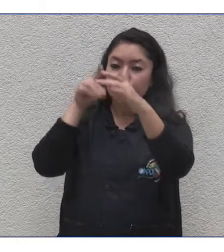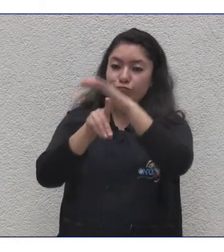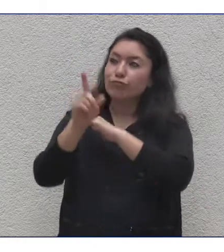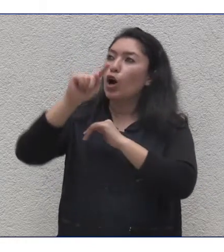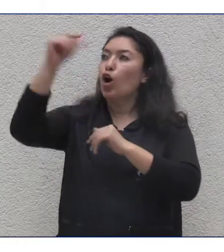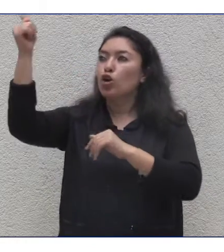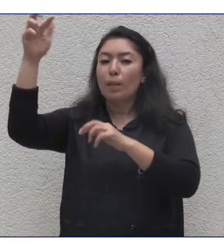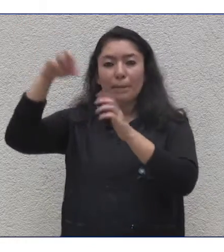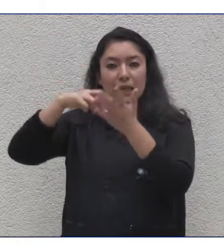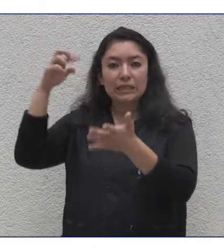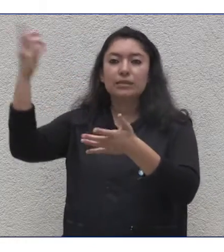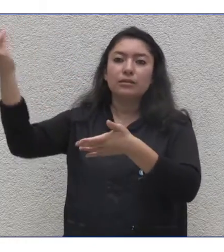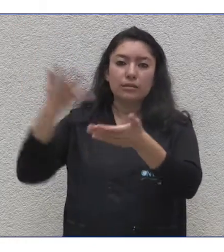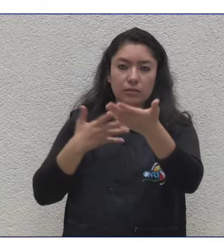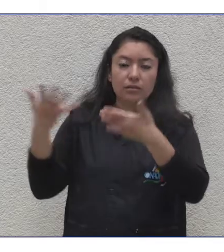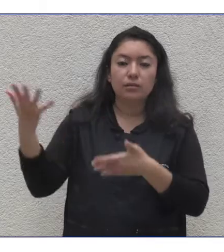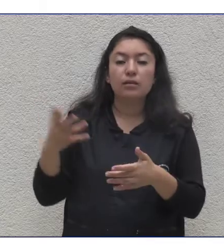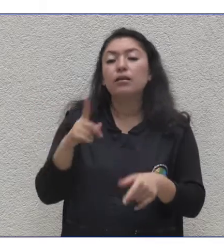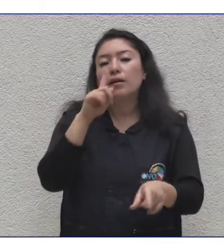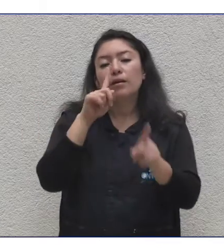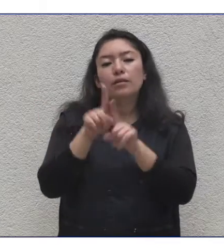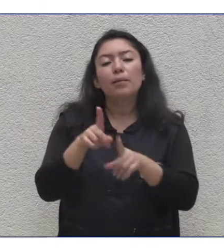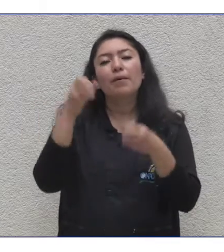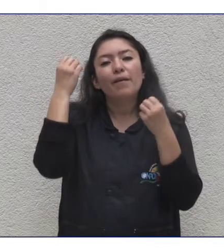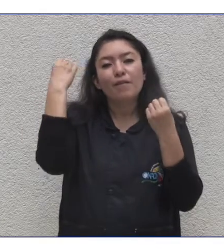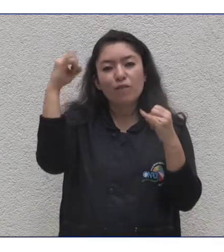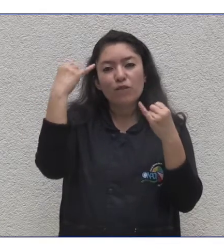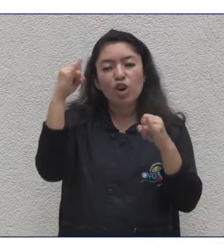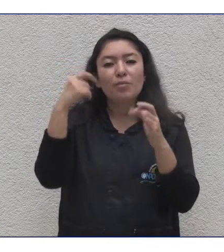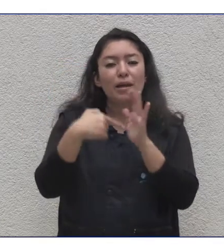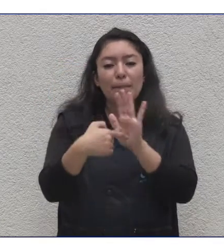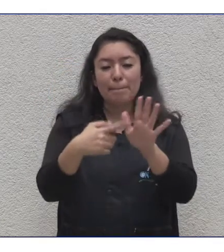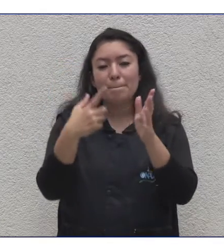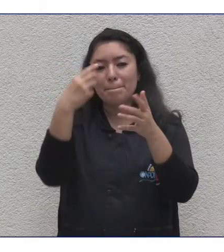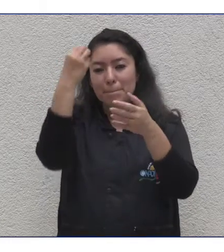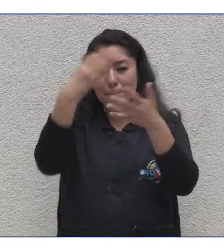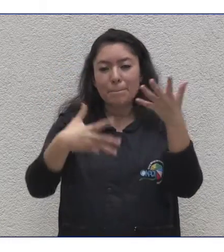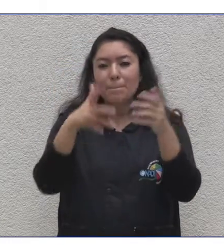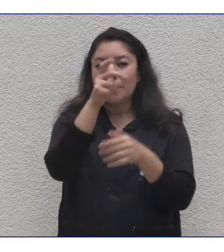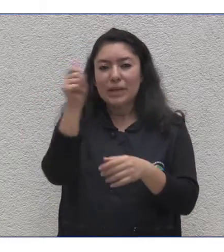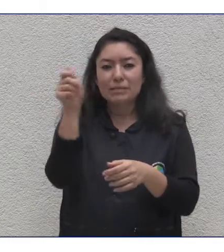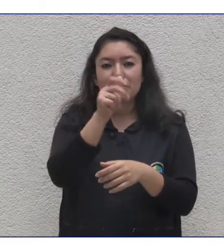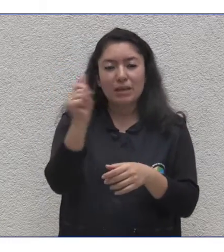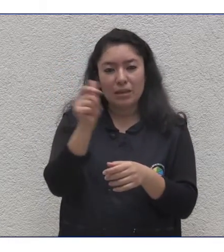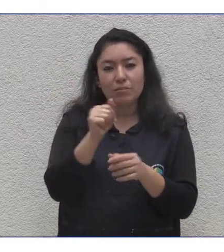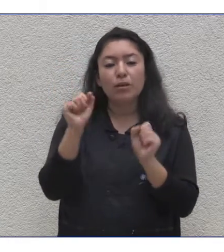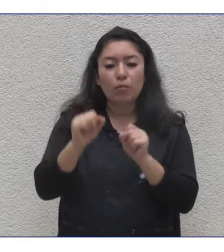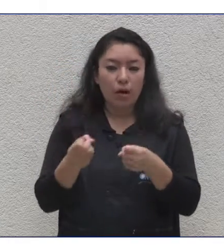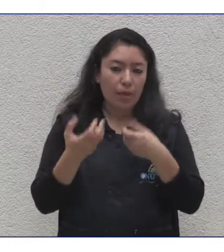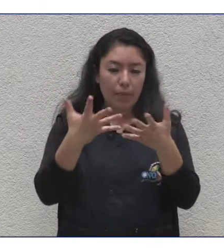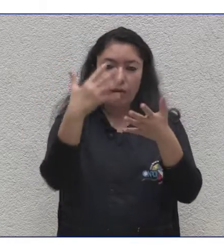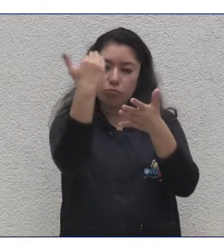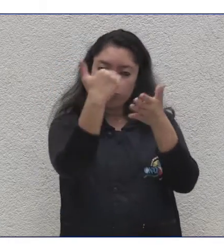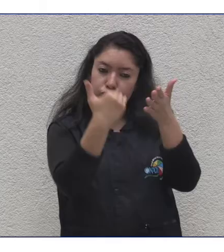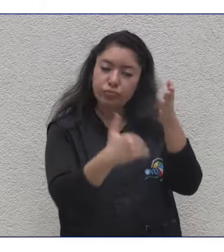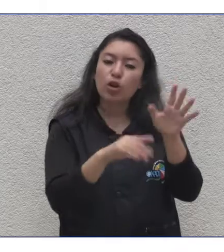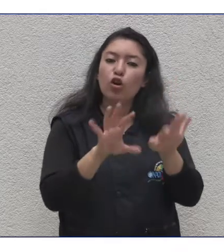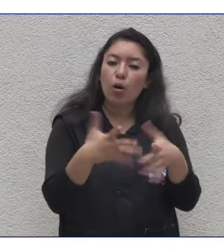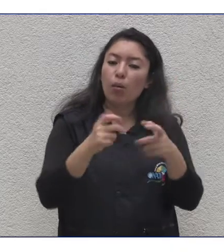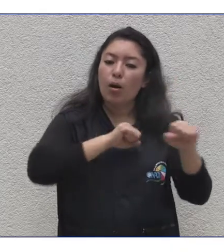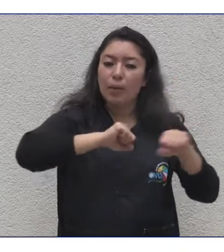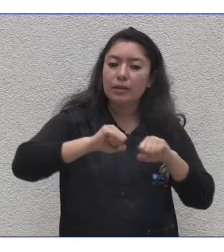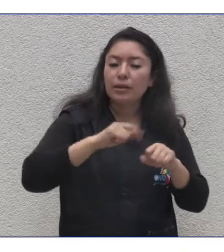y externas. 7. Los informes mensuales de ejecución presupuestaria de todos los renglones y todas las unidades